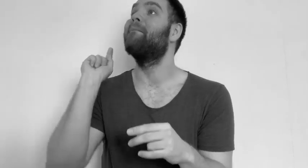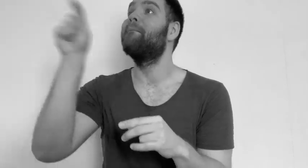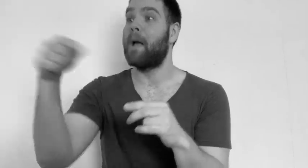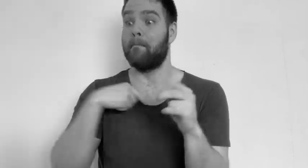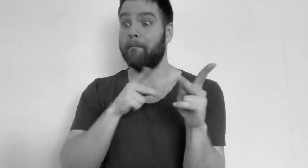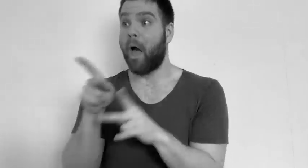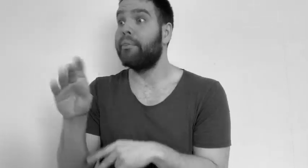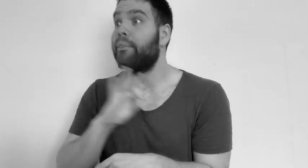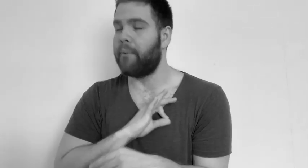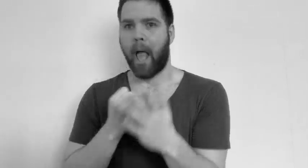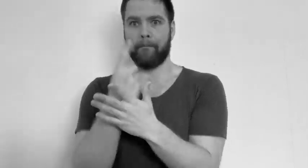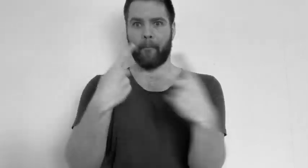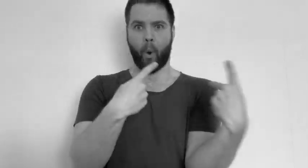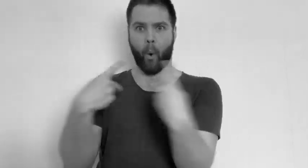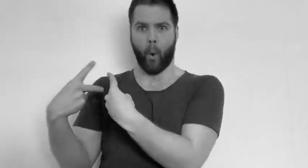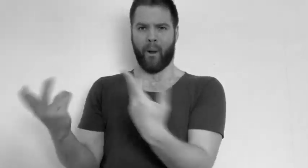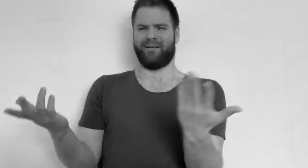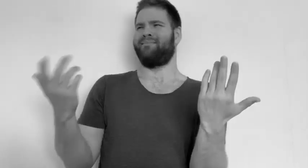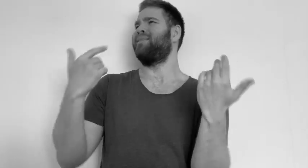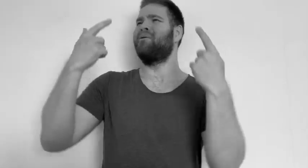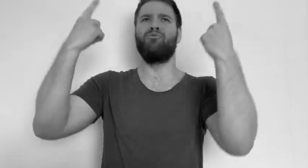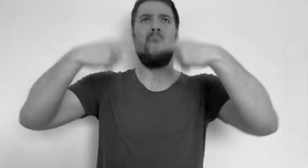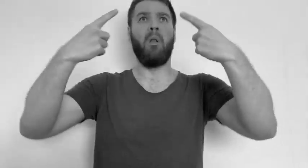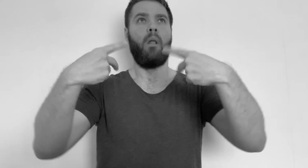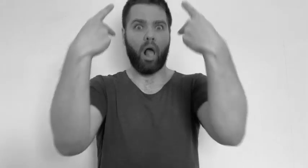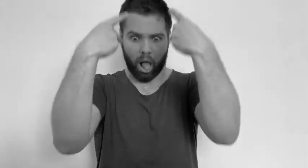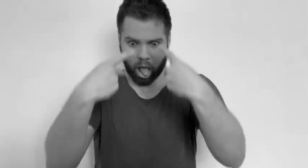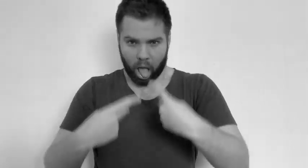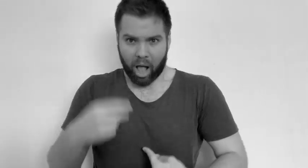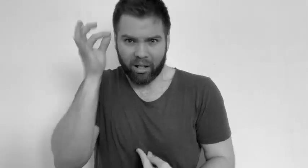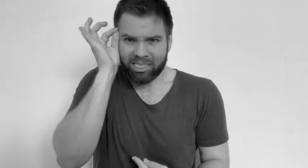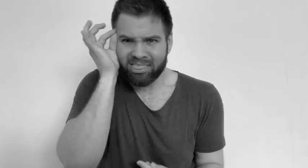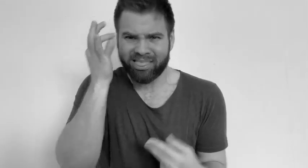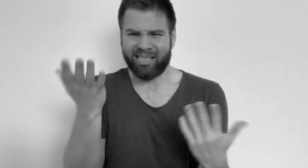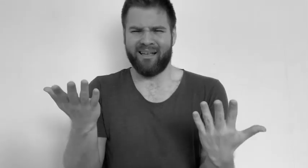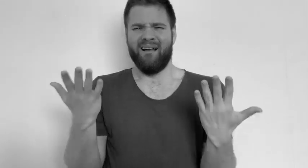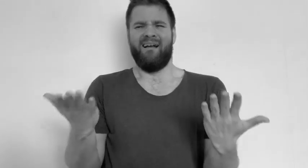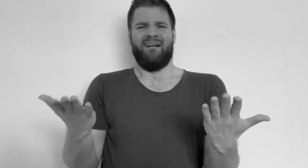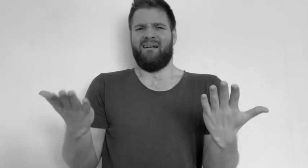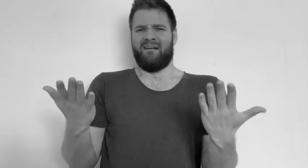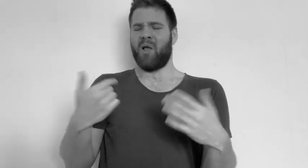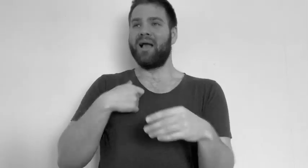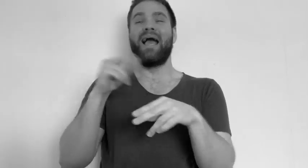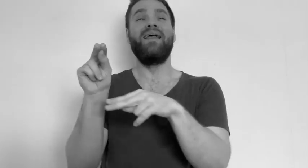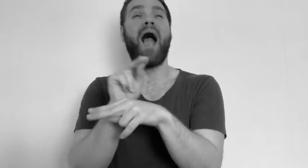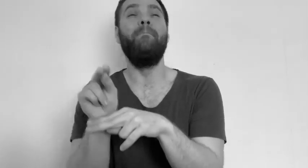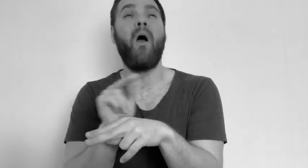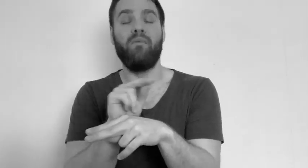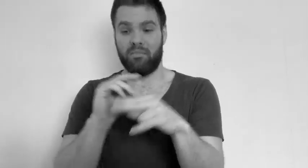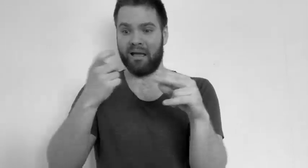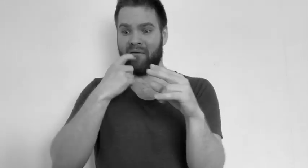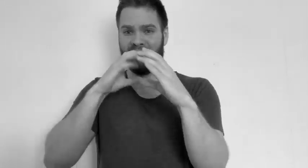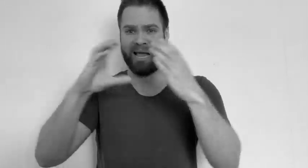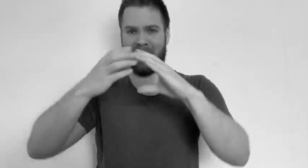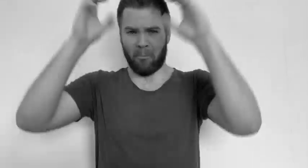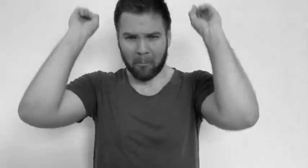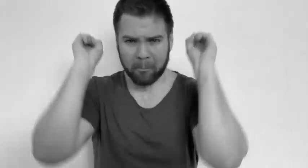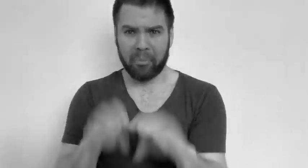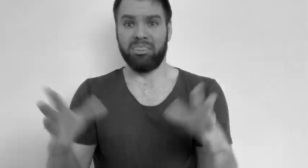siis tulevad kontrollid ja alailma läbi otsitakse mind tollis ning kui remonti teen, siis kukub varba peale tellis. Oh